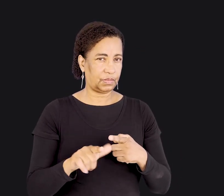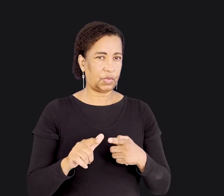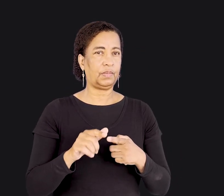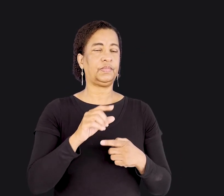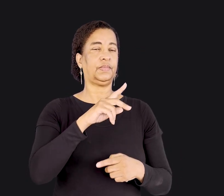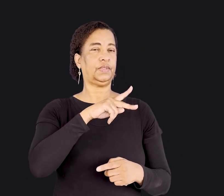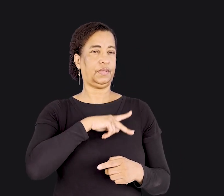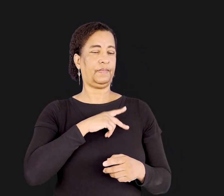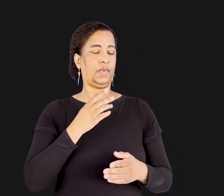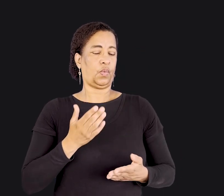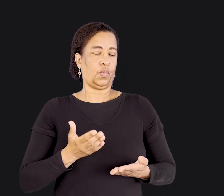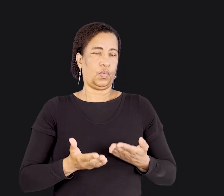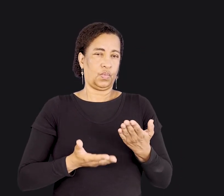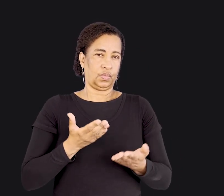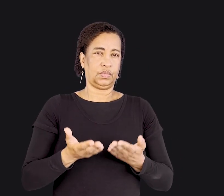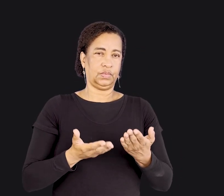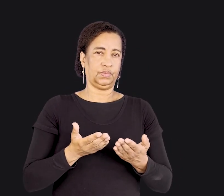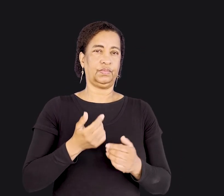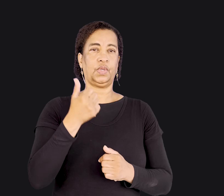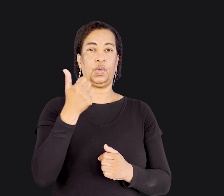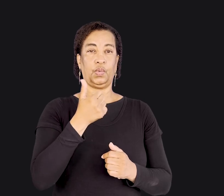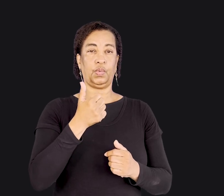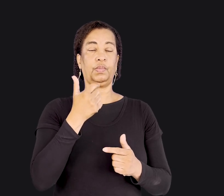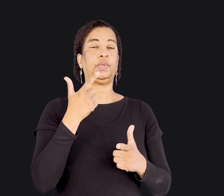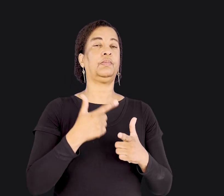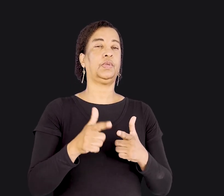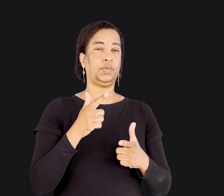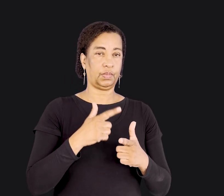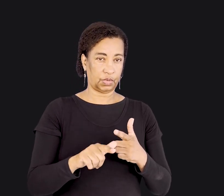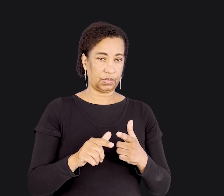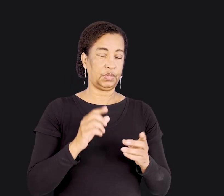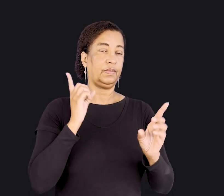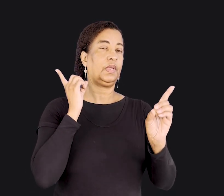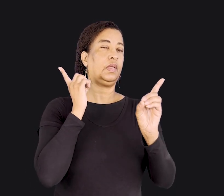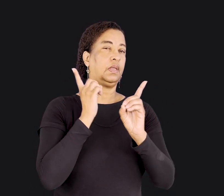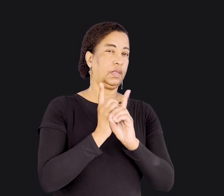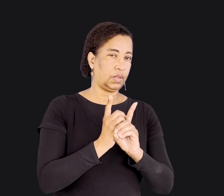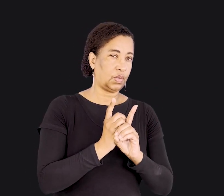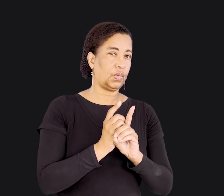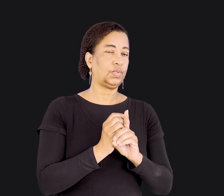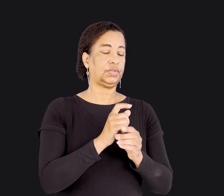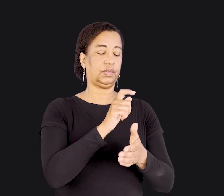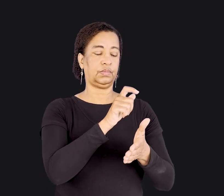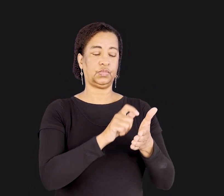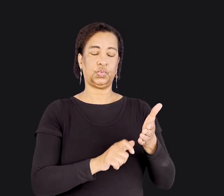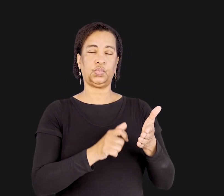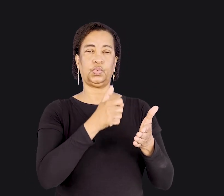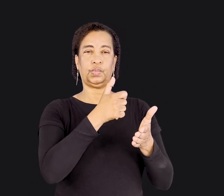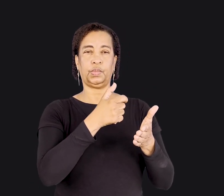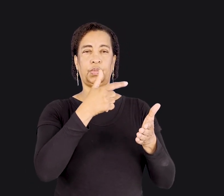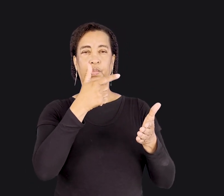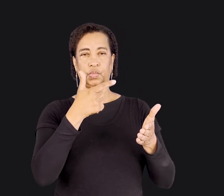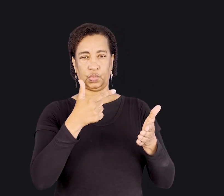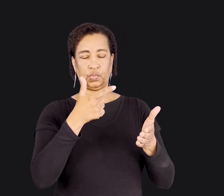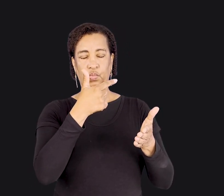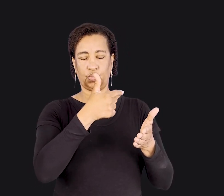problemas que Paulo tratou. O primeiro deles, encontrado nos 4 primeiros capítulos desta carta,